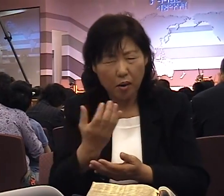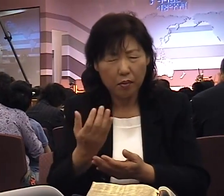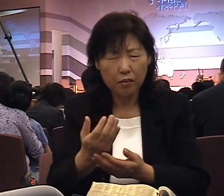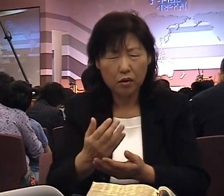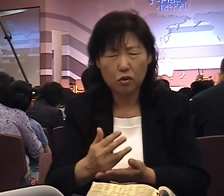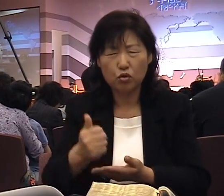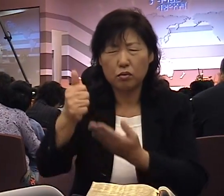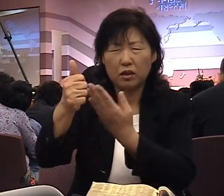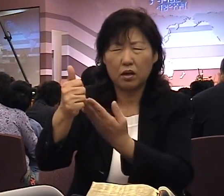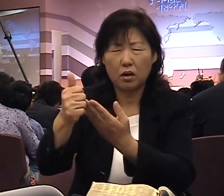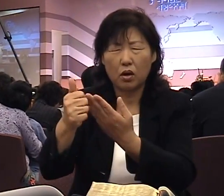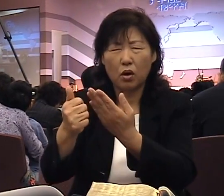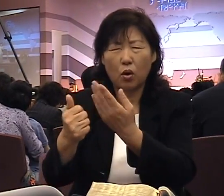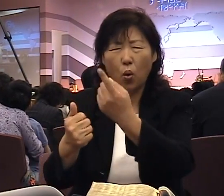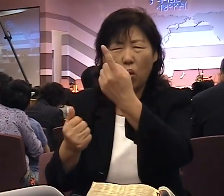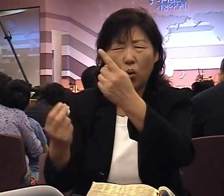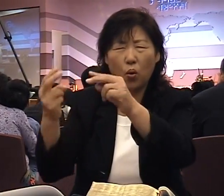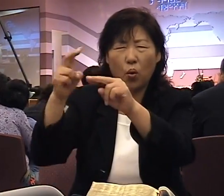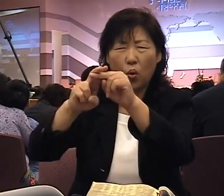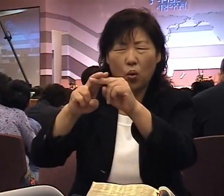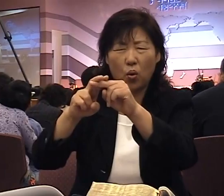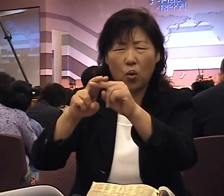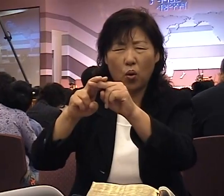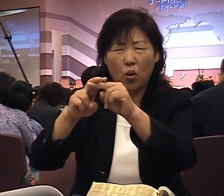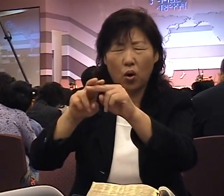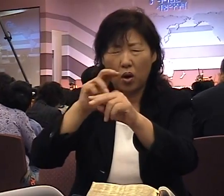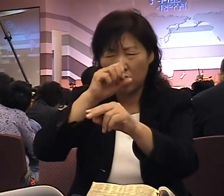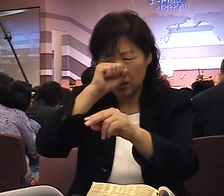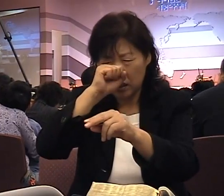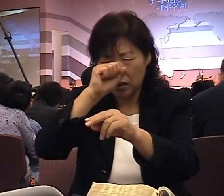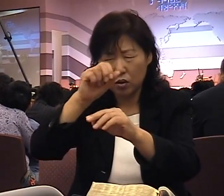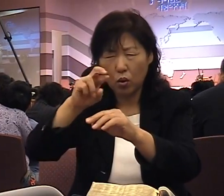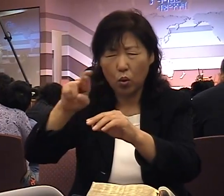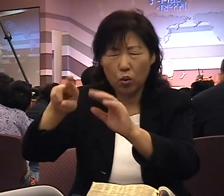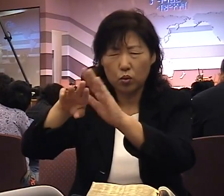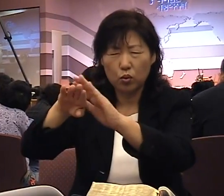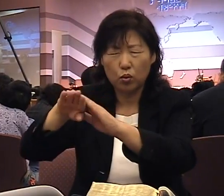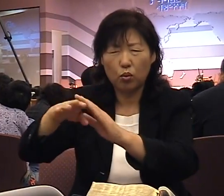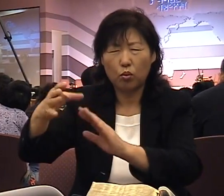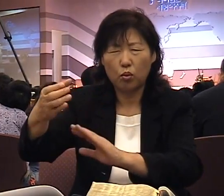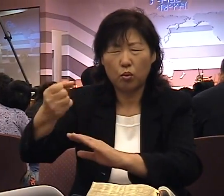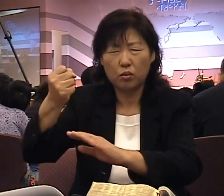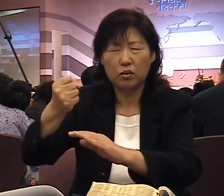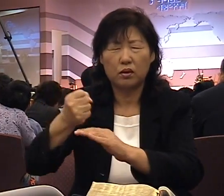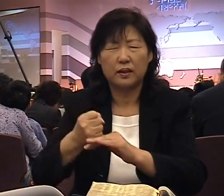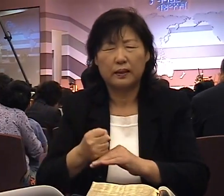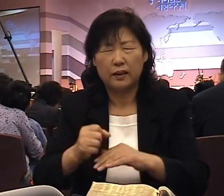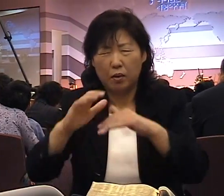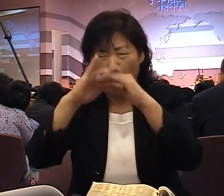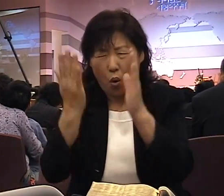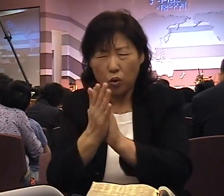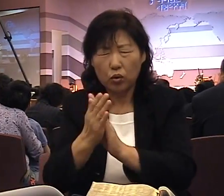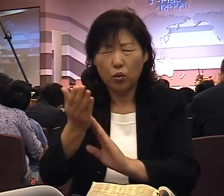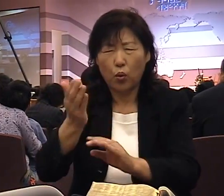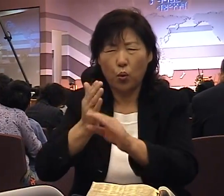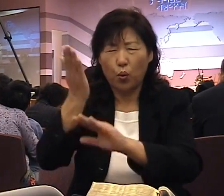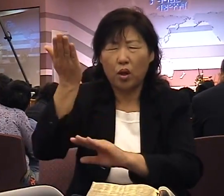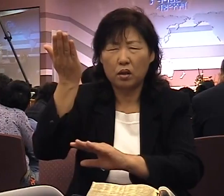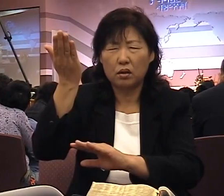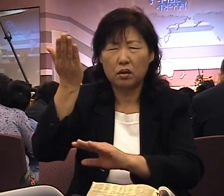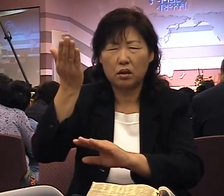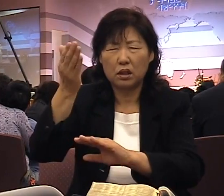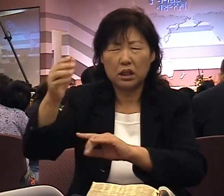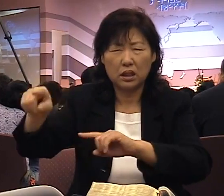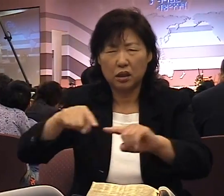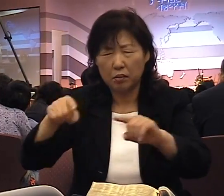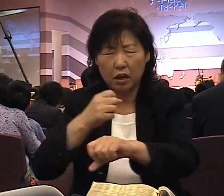올려드리오니 하나님 선하신 오른손으로 붙잡아 이 모든 것 위에서 지배하시며